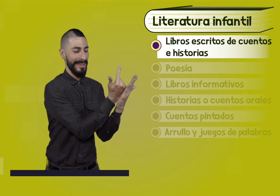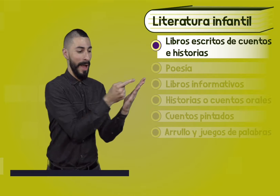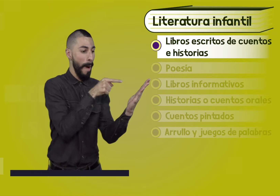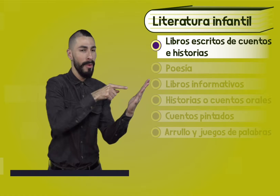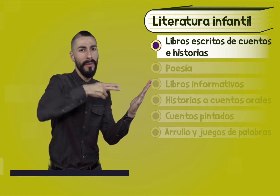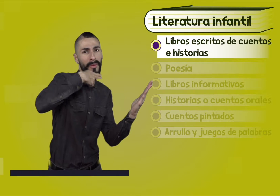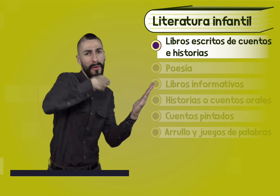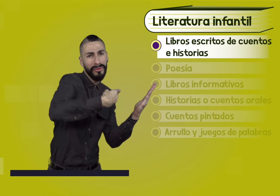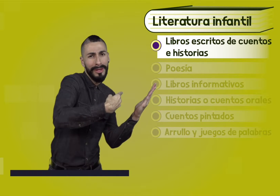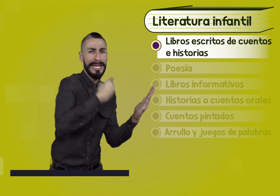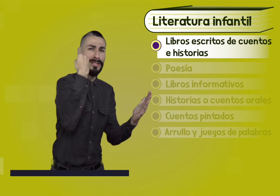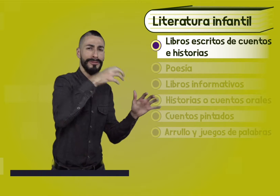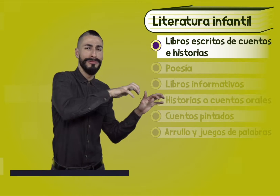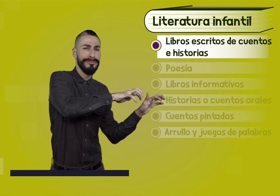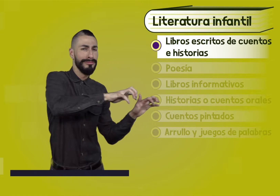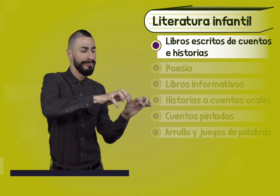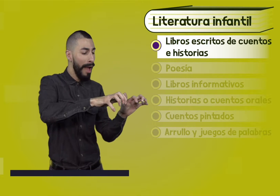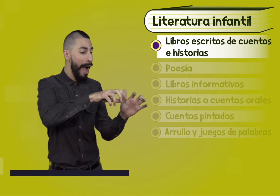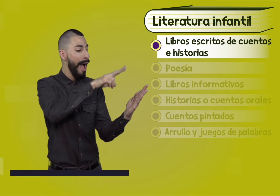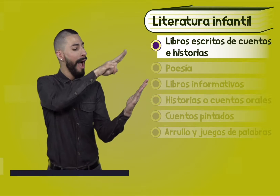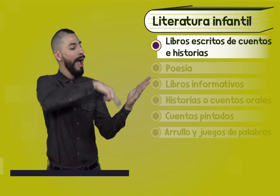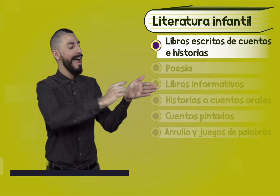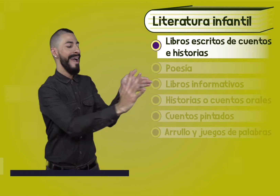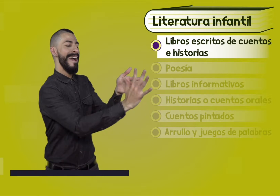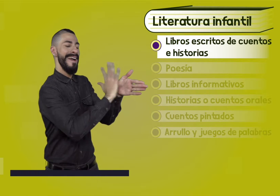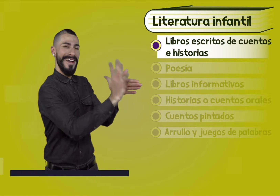Libros escritos de cuentos e historias.